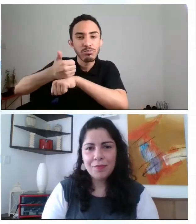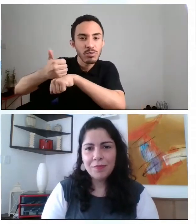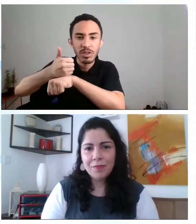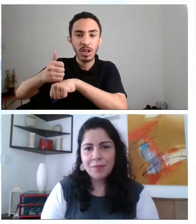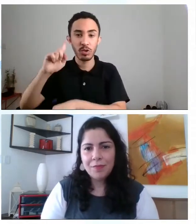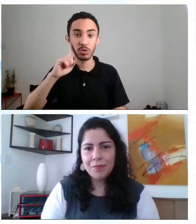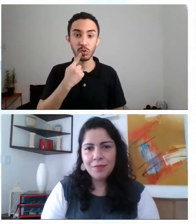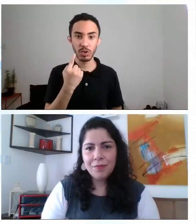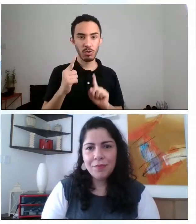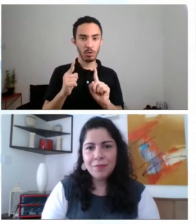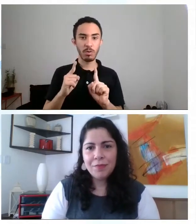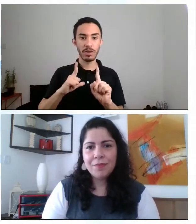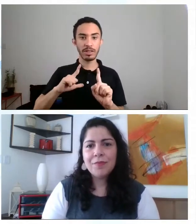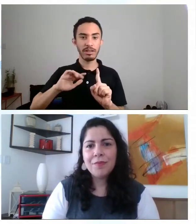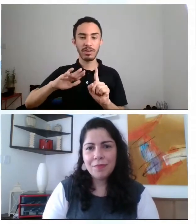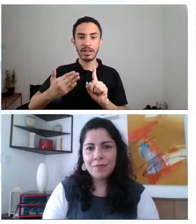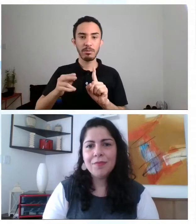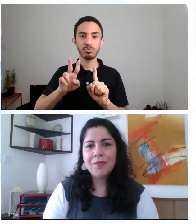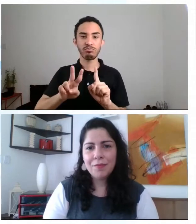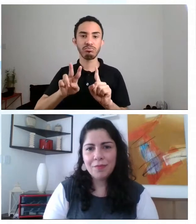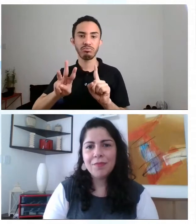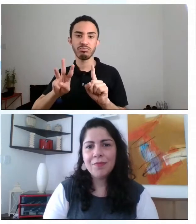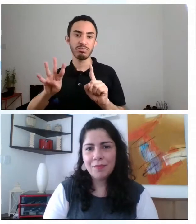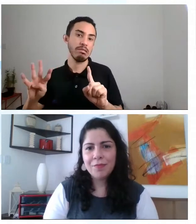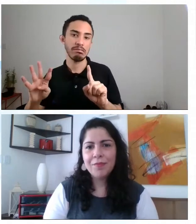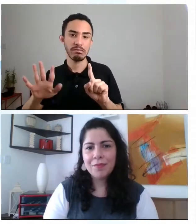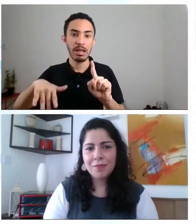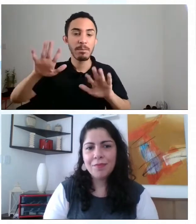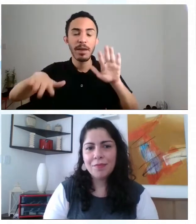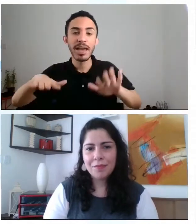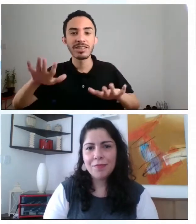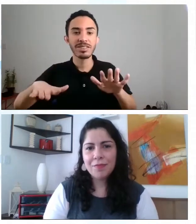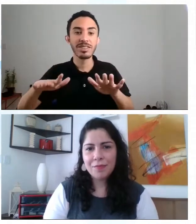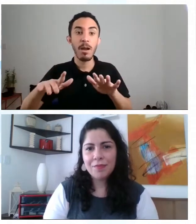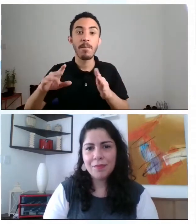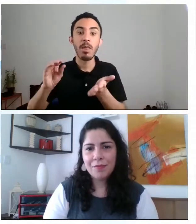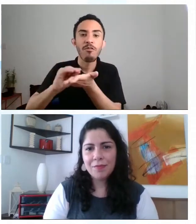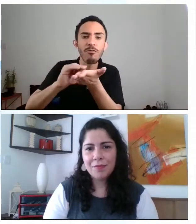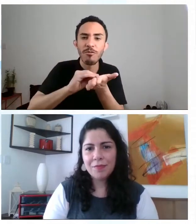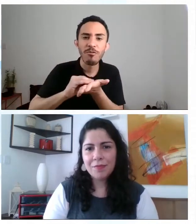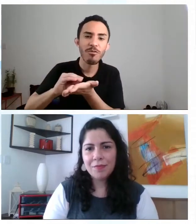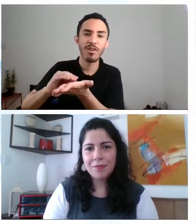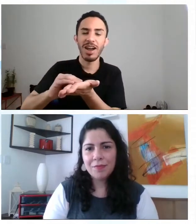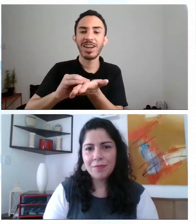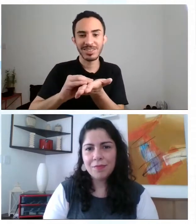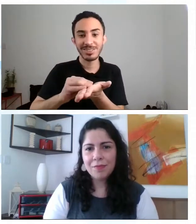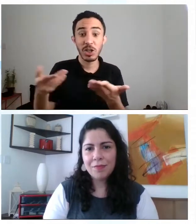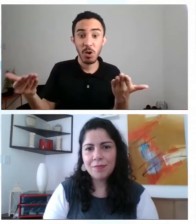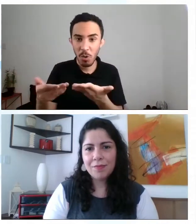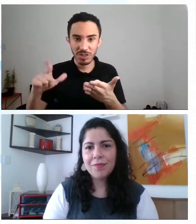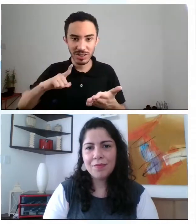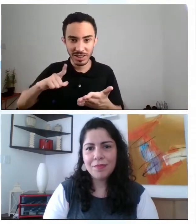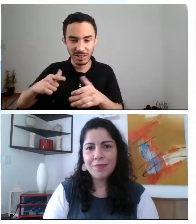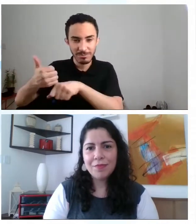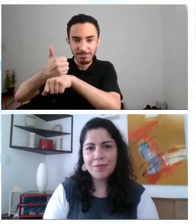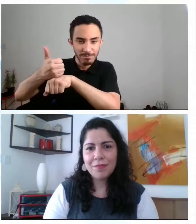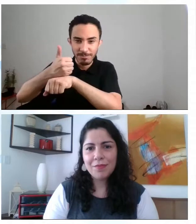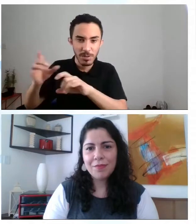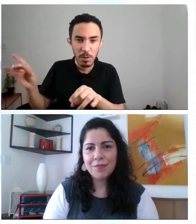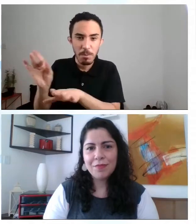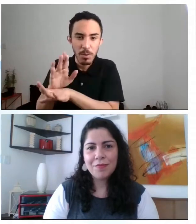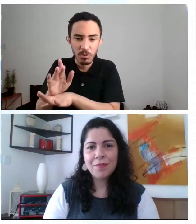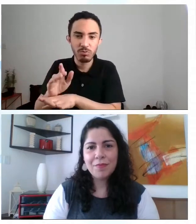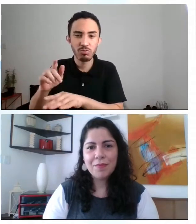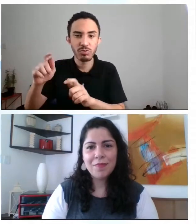só. E, então, é uma demanda gigantesca que hoje a gente ainda vê muitos